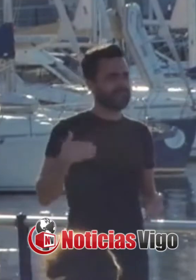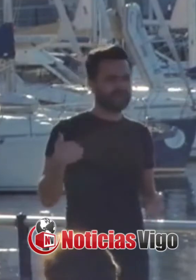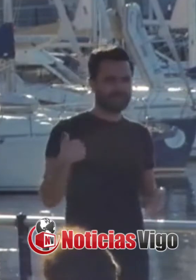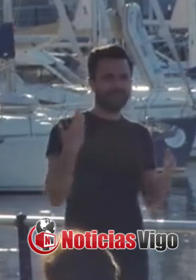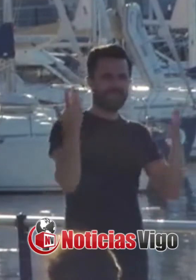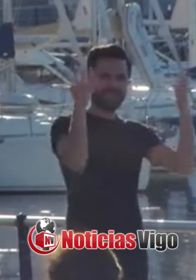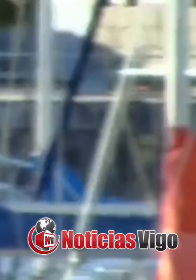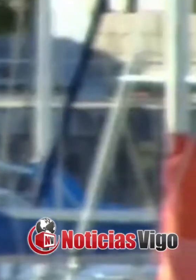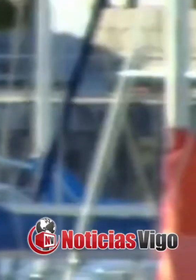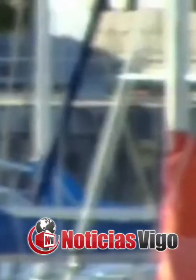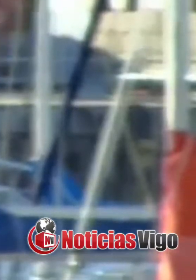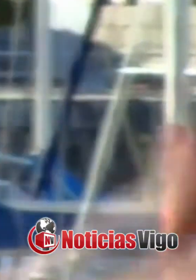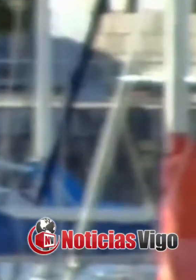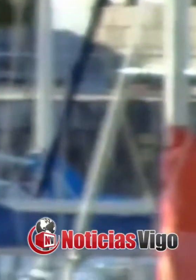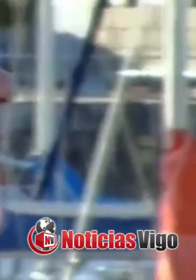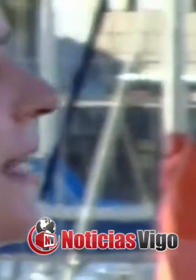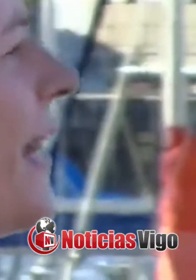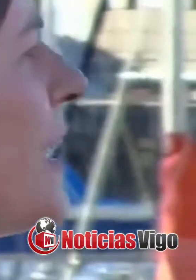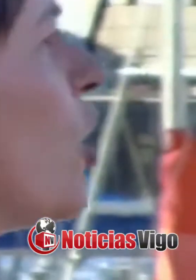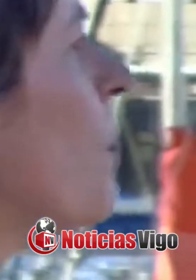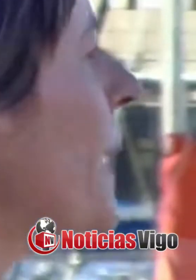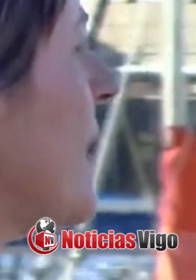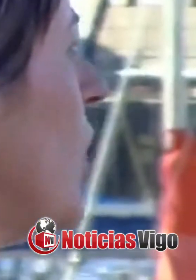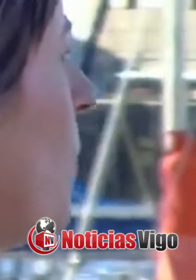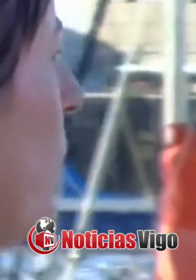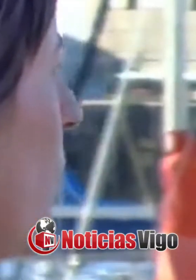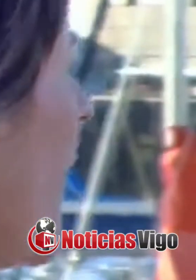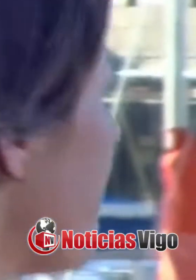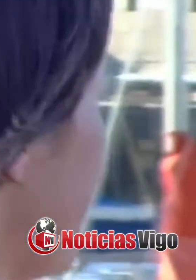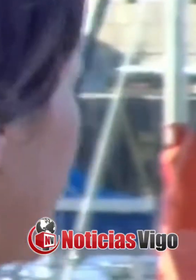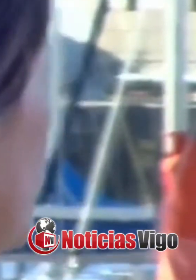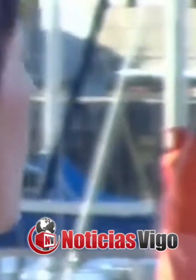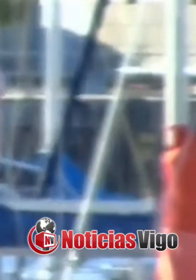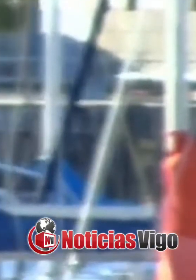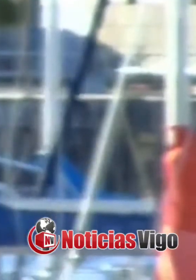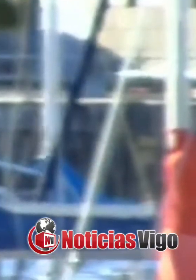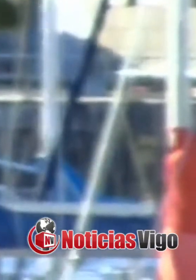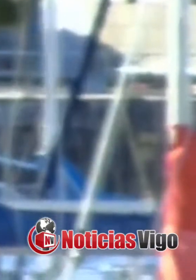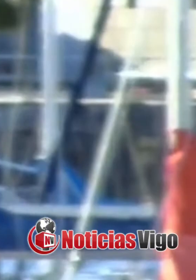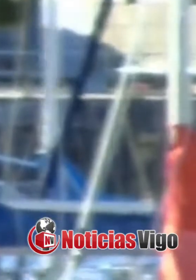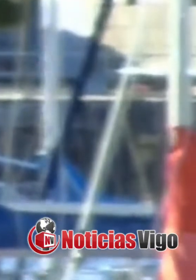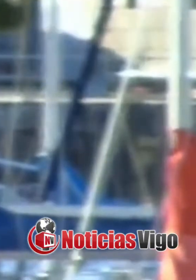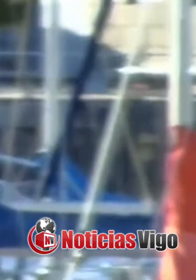Pero é que o galego candidato do Partido Popular, Feijó,